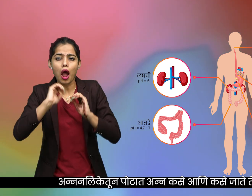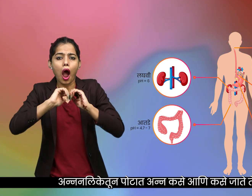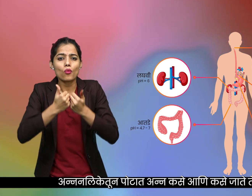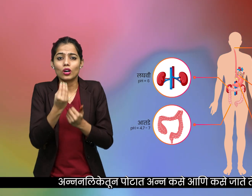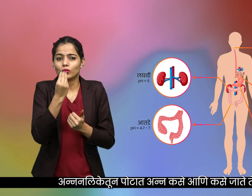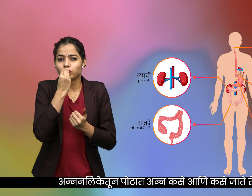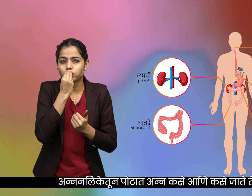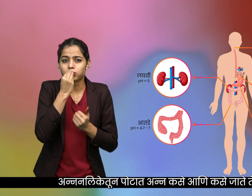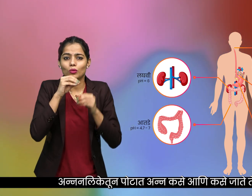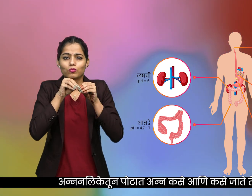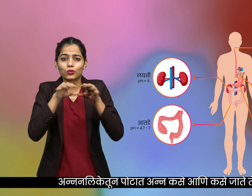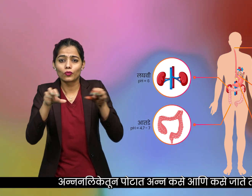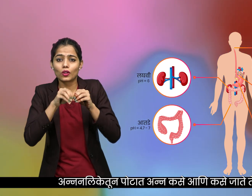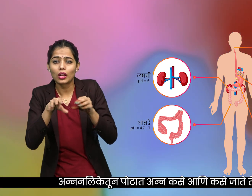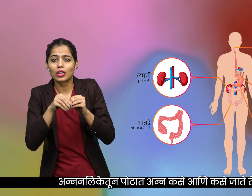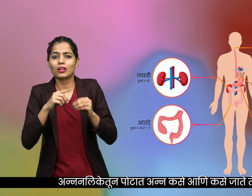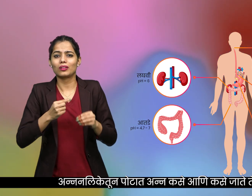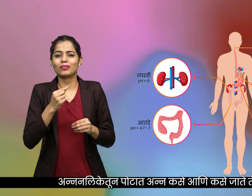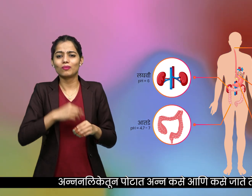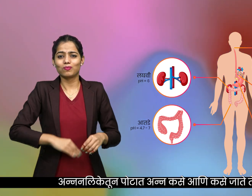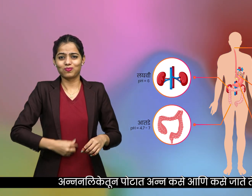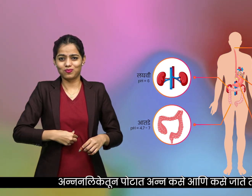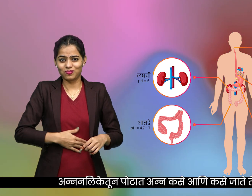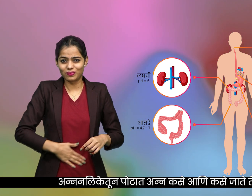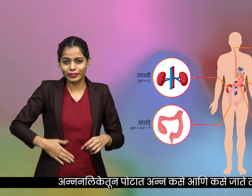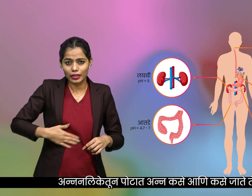अन्ननलिकेतून पोटात अन्न कसे आणि किती जाते ते जाणून घेऊया.